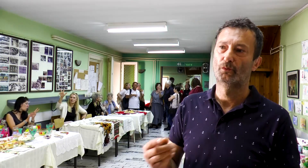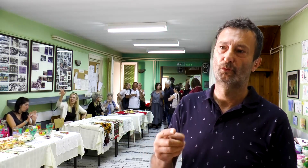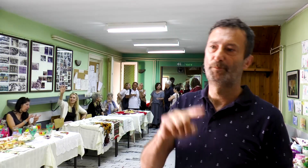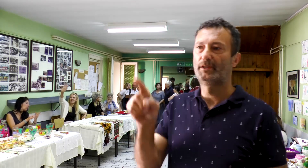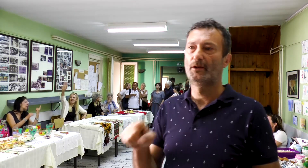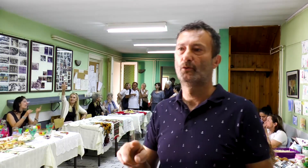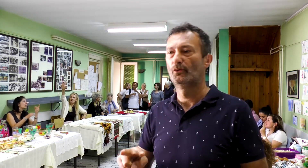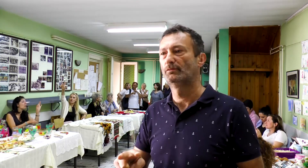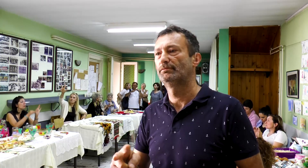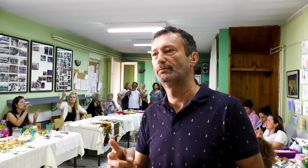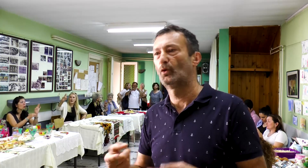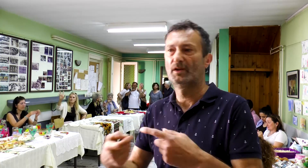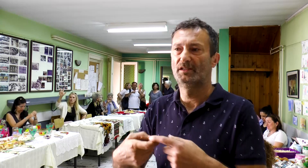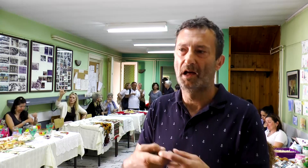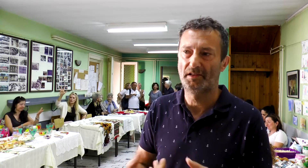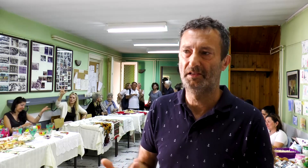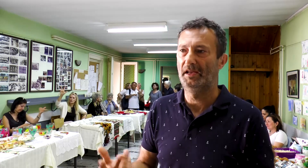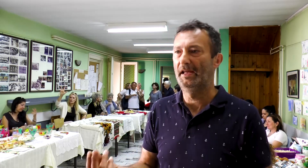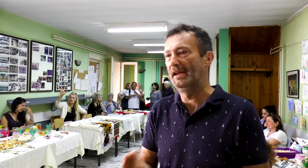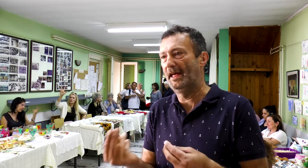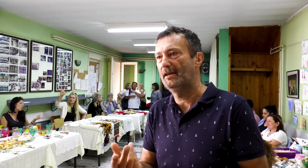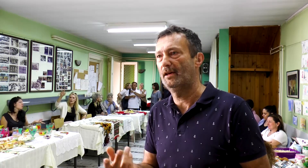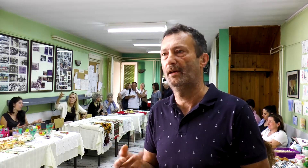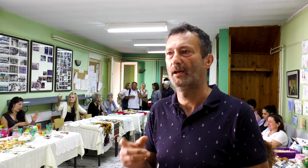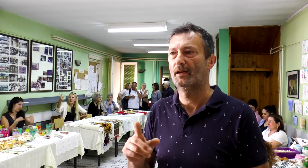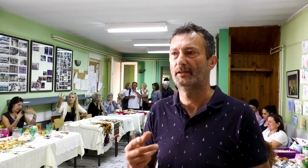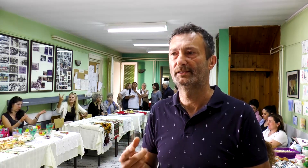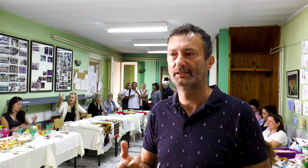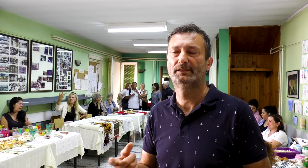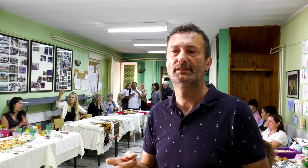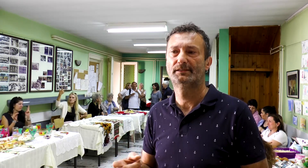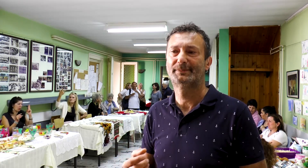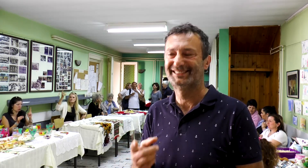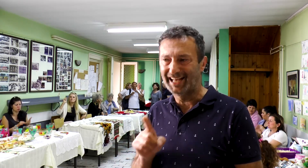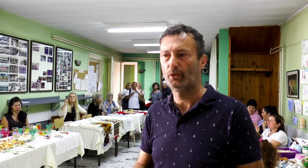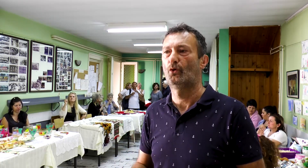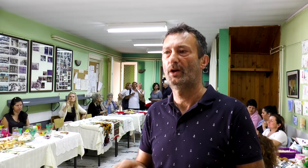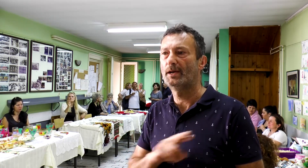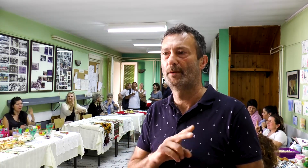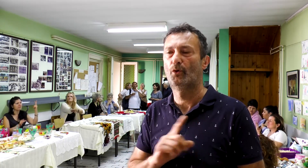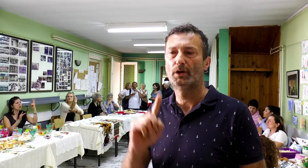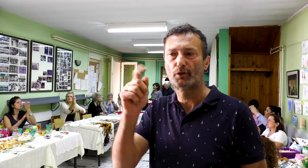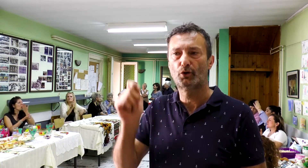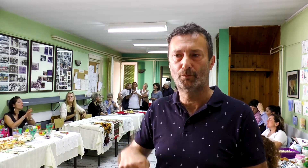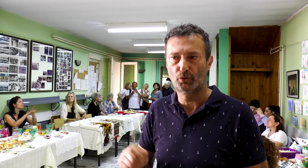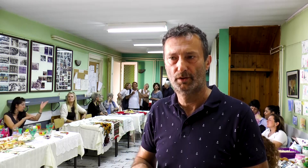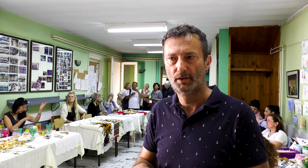Imamo probleme, u pitanju je organizacije nekih,